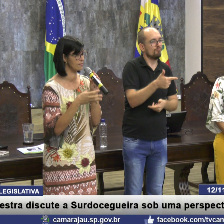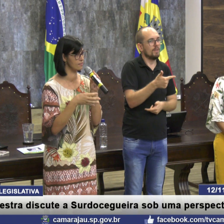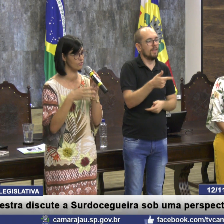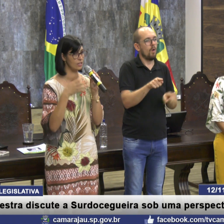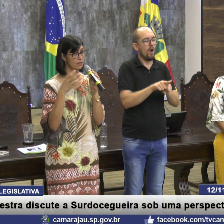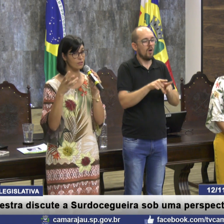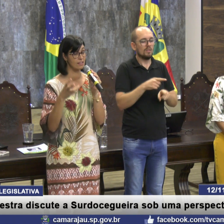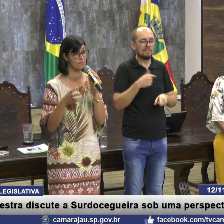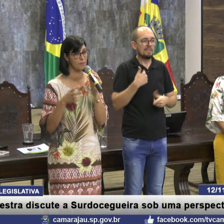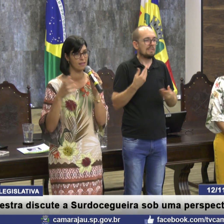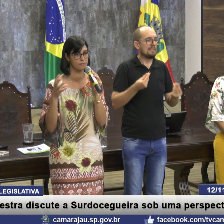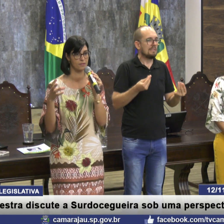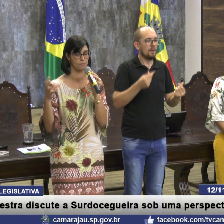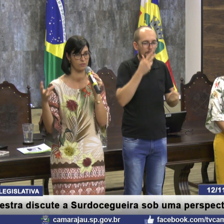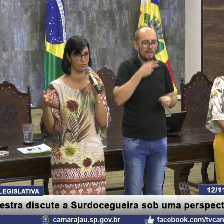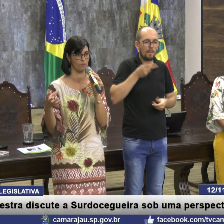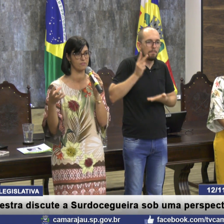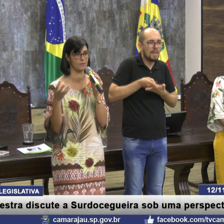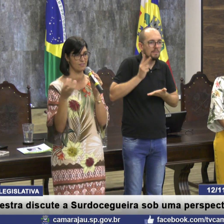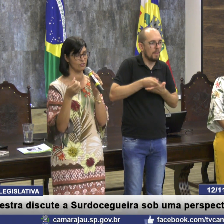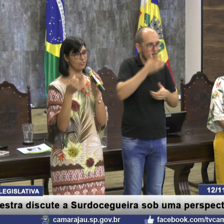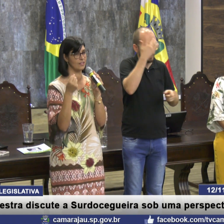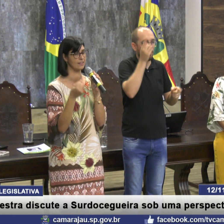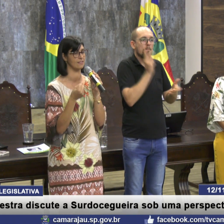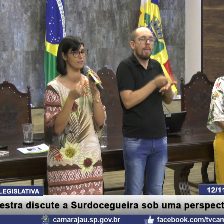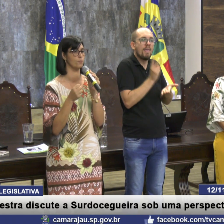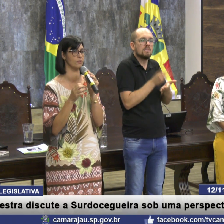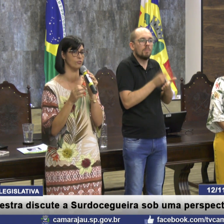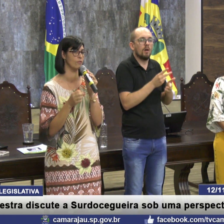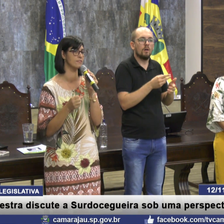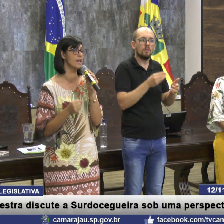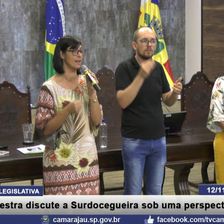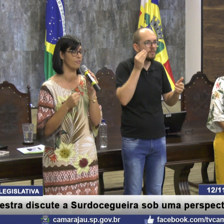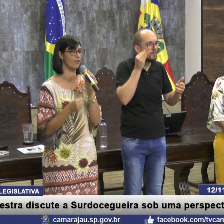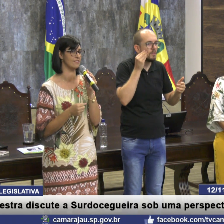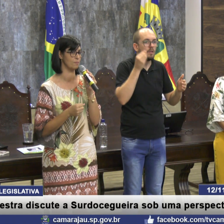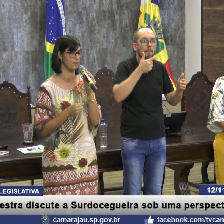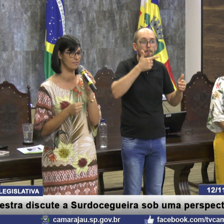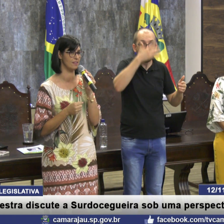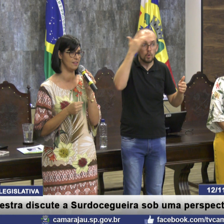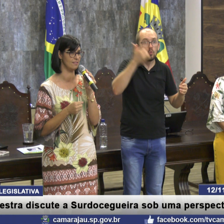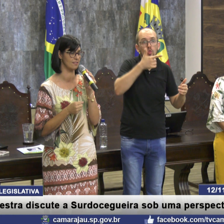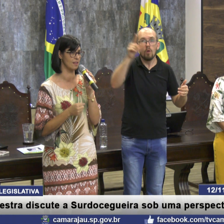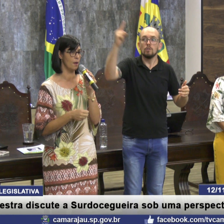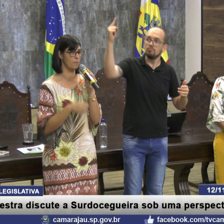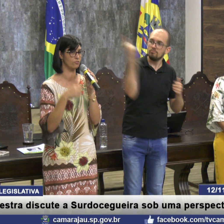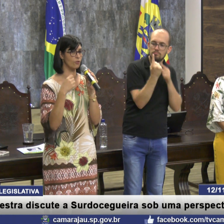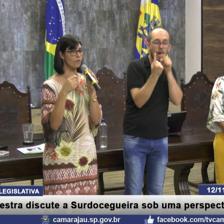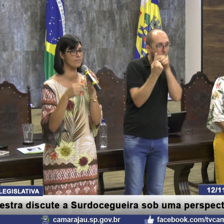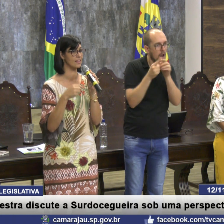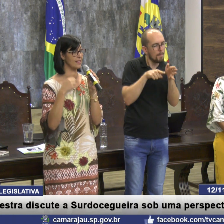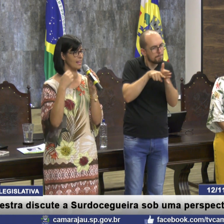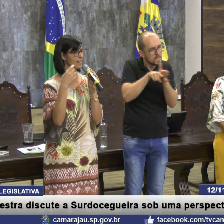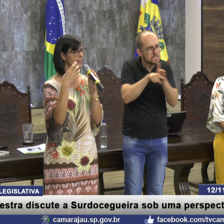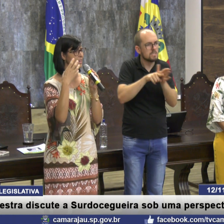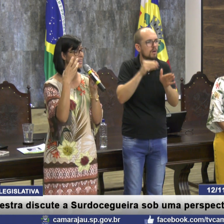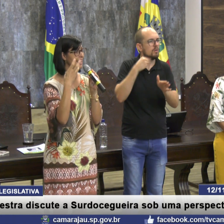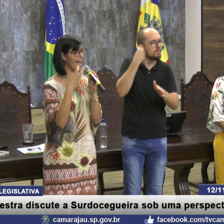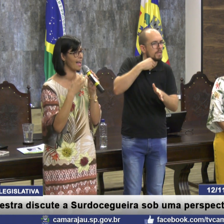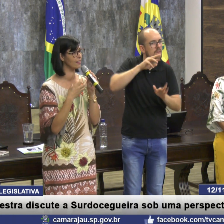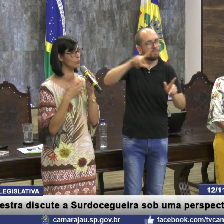fica insistindo nas mesmas pessoas, mas a gente tem trazido pessoas que fazem pesquisas, pessoas que